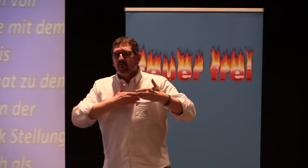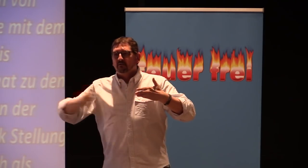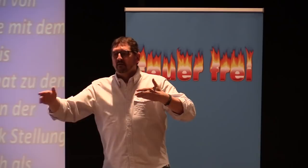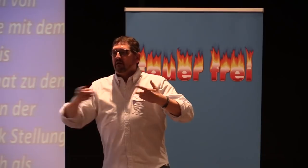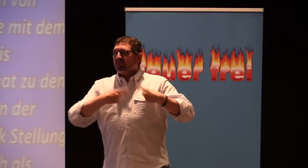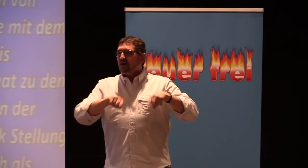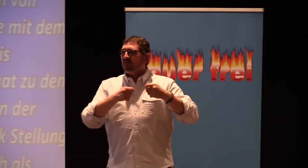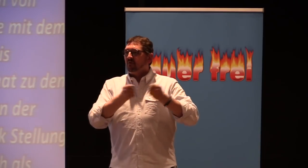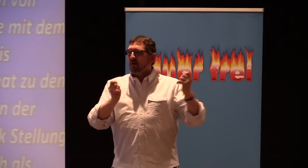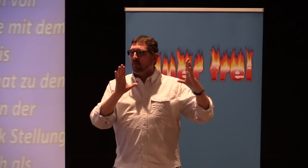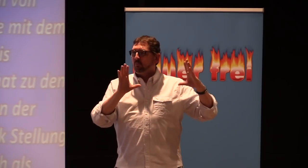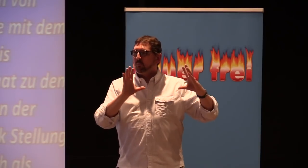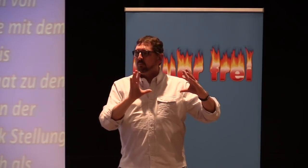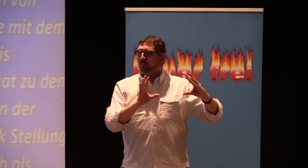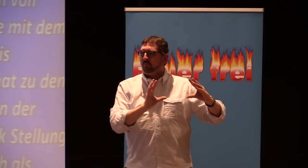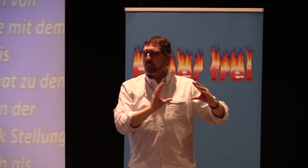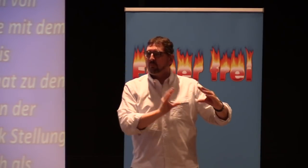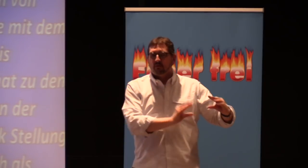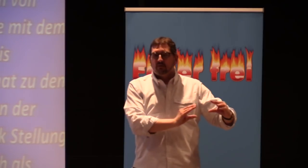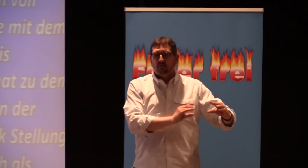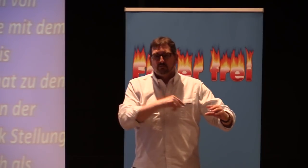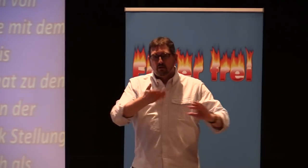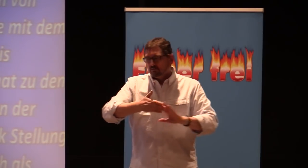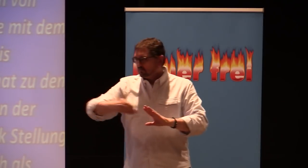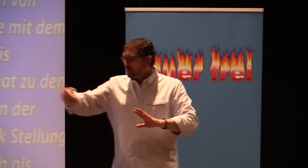wenn die sich nicht mehr engagieren?